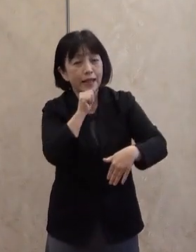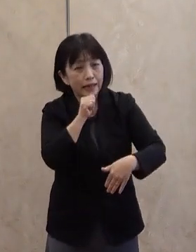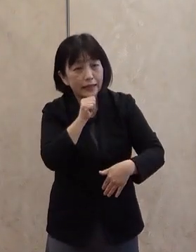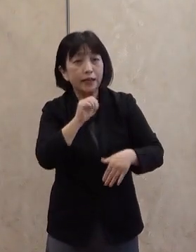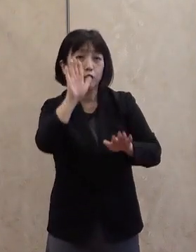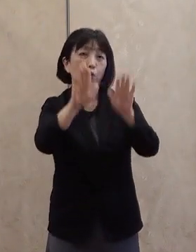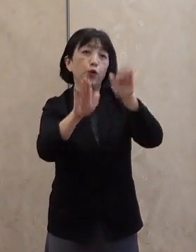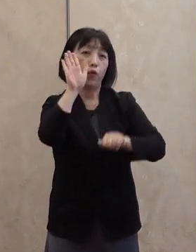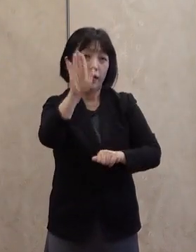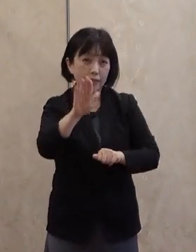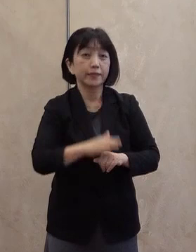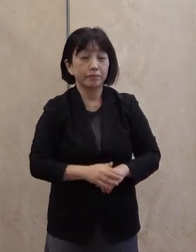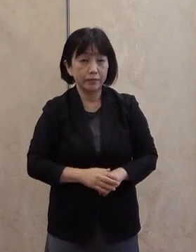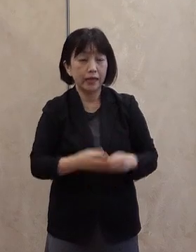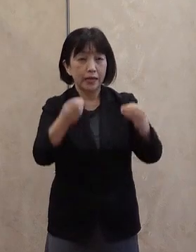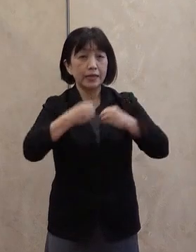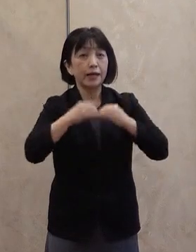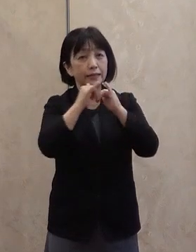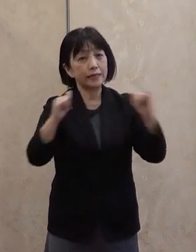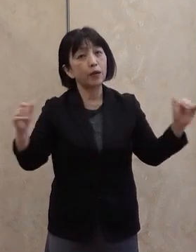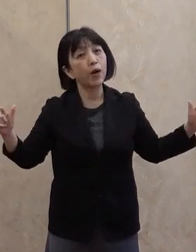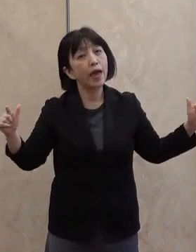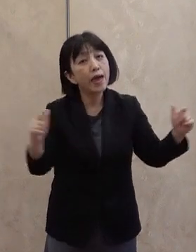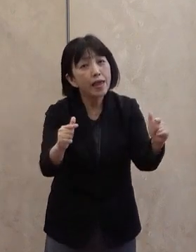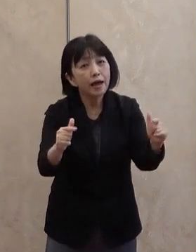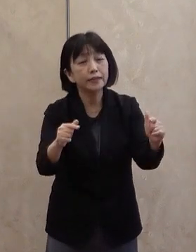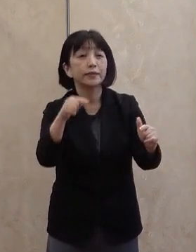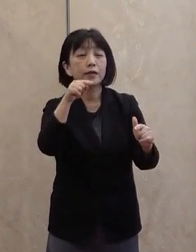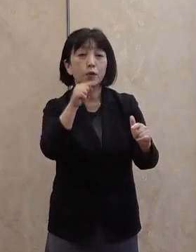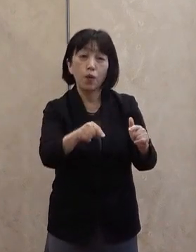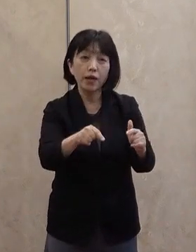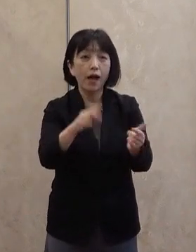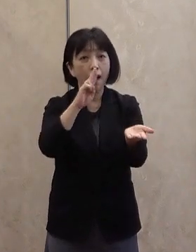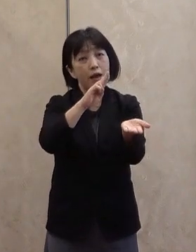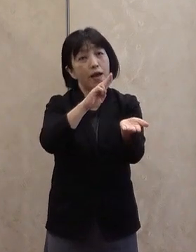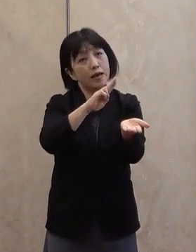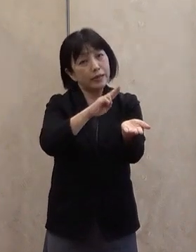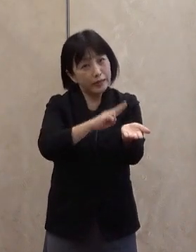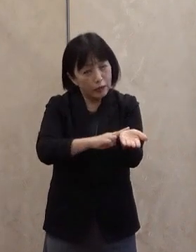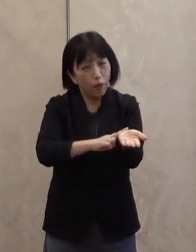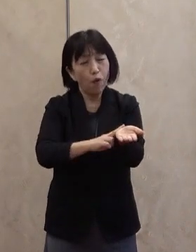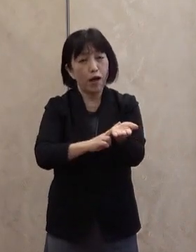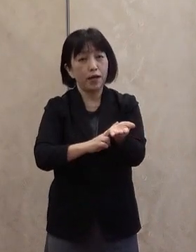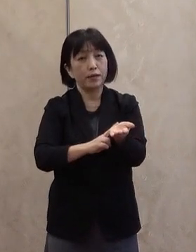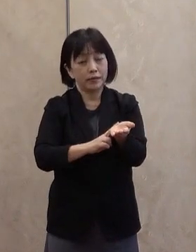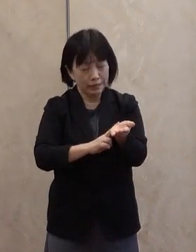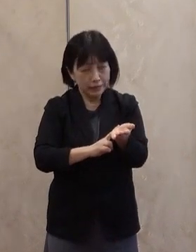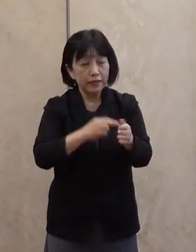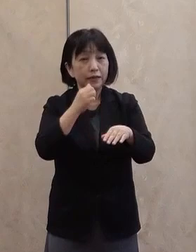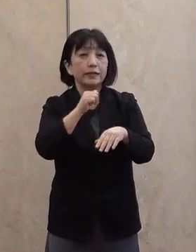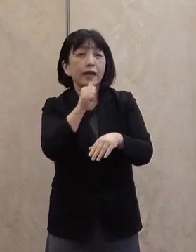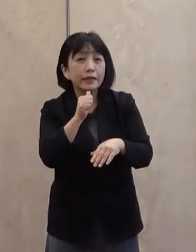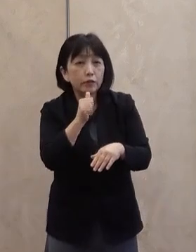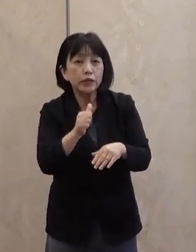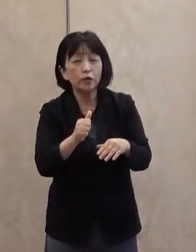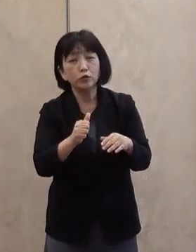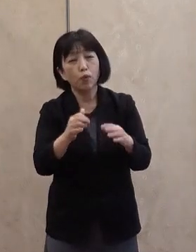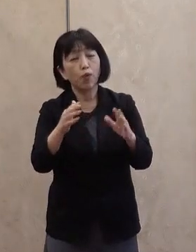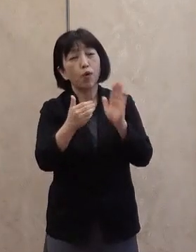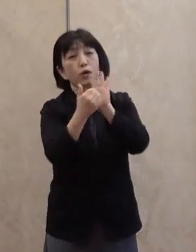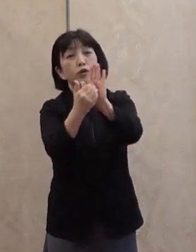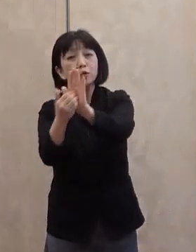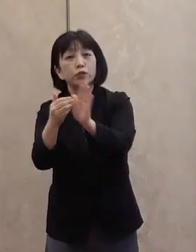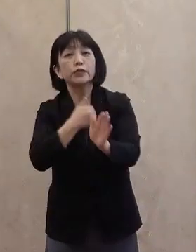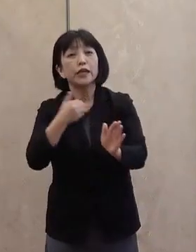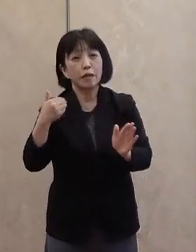でも感染者を減らすということが医療逼迫の回避につながりますので、お一人お一人の感染症対策、そして府